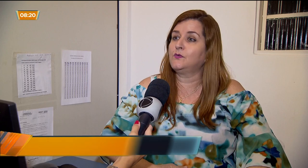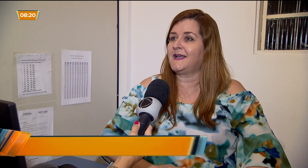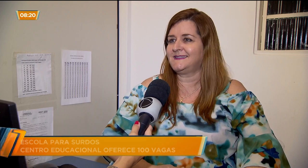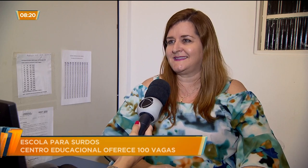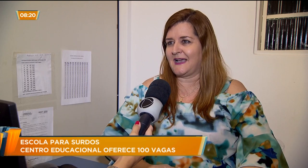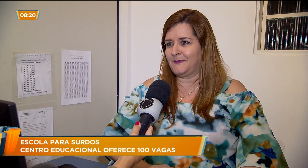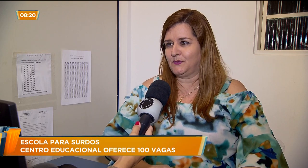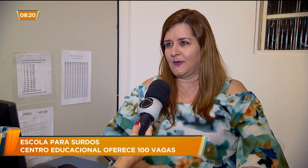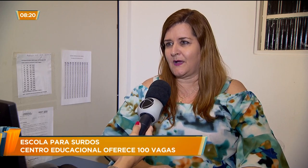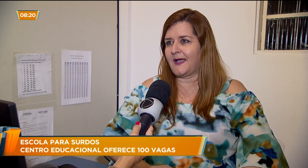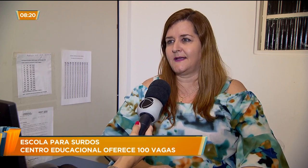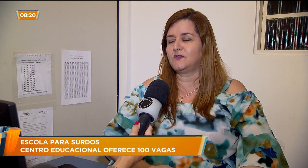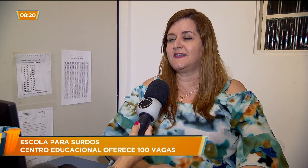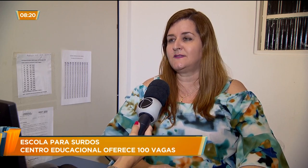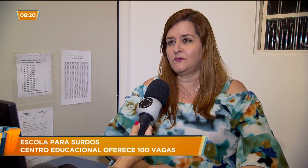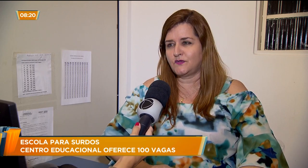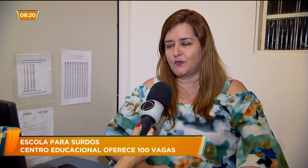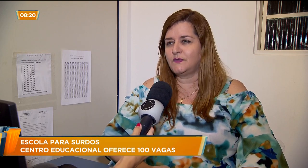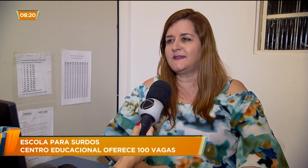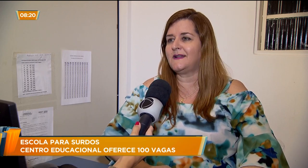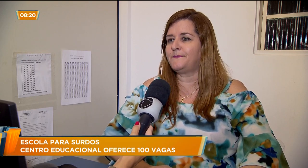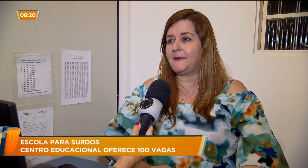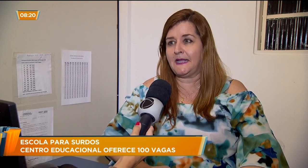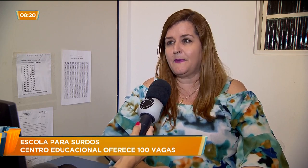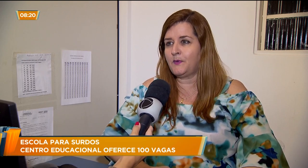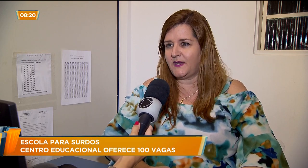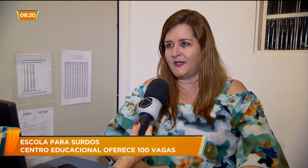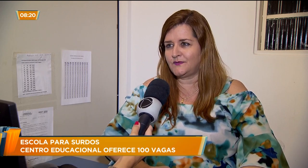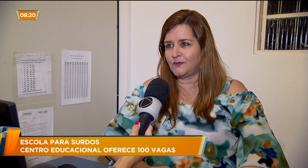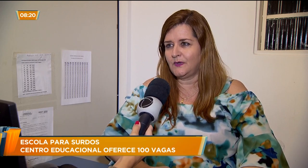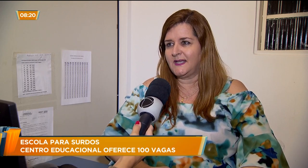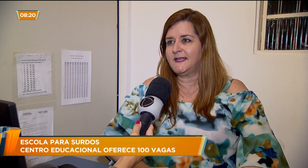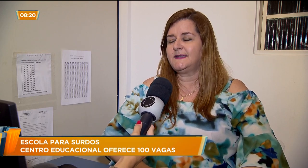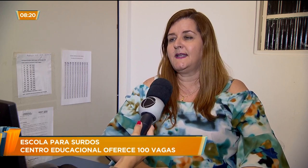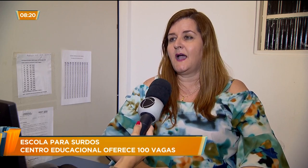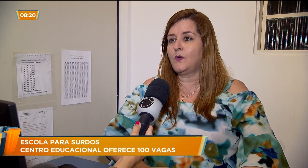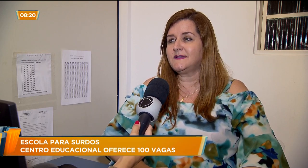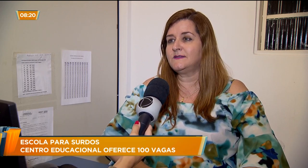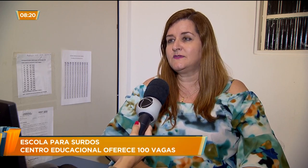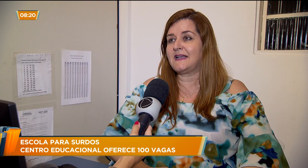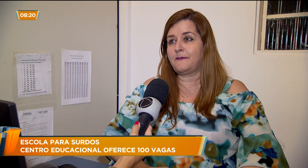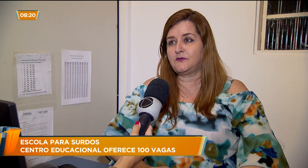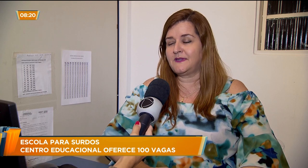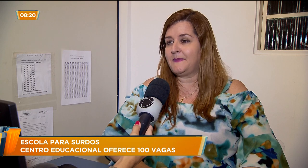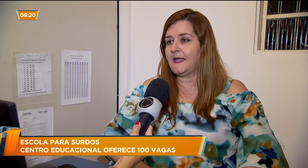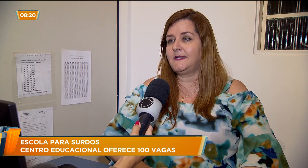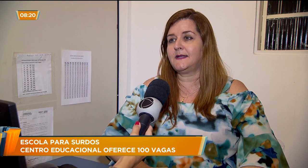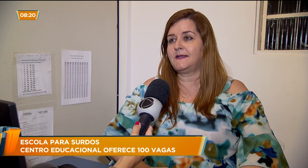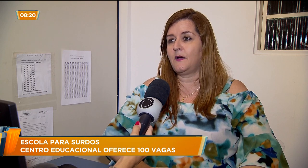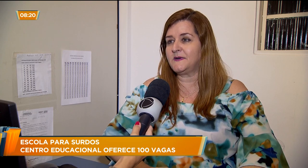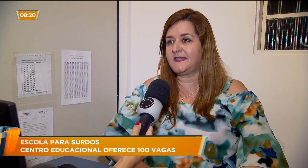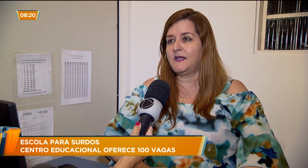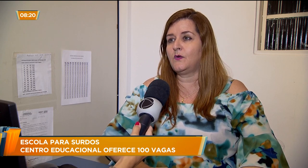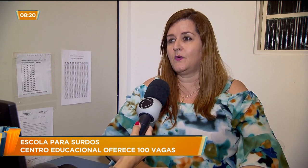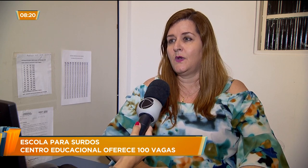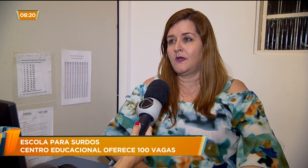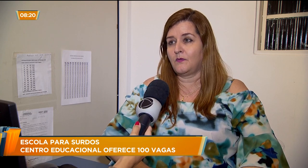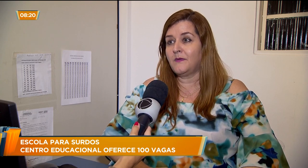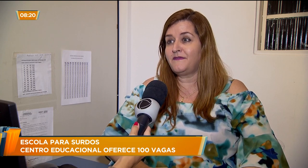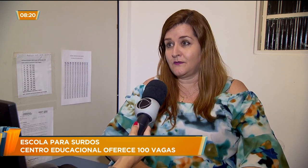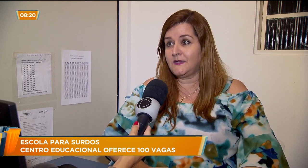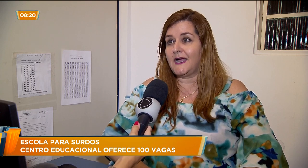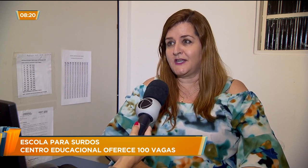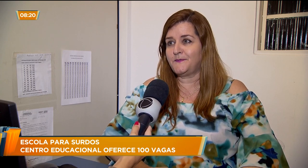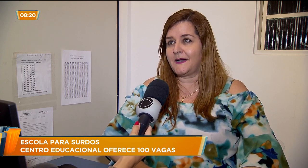Tem aula de segunda a sábado. A Associação dos Surdos, ela prima por isso. Tem aulas no sábado também, tem até uma parceria com